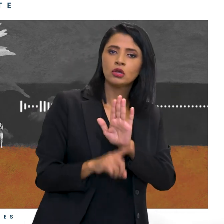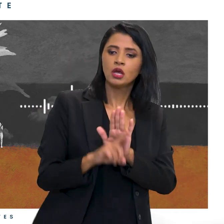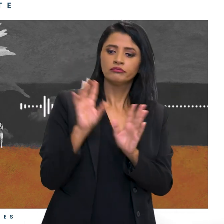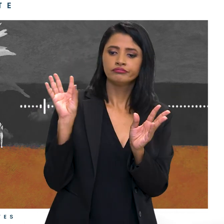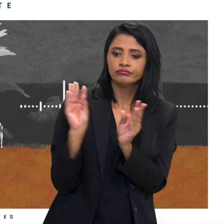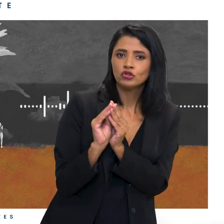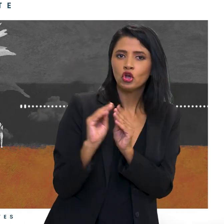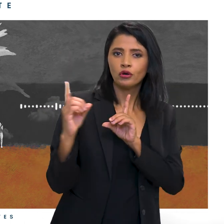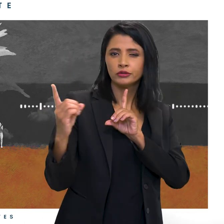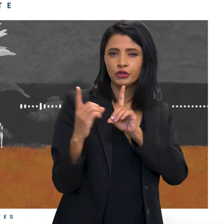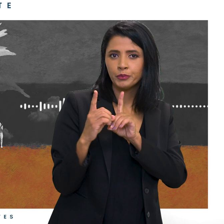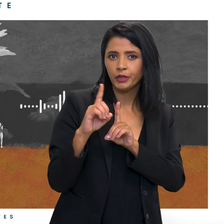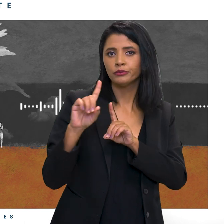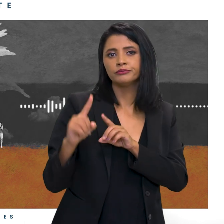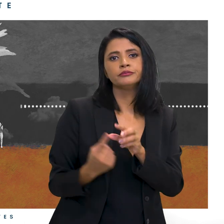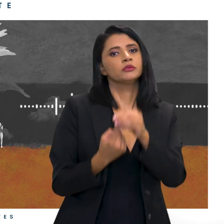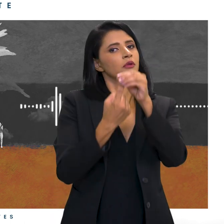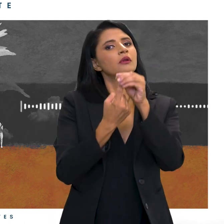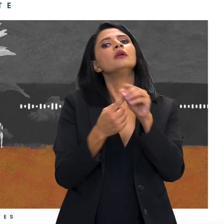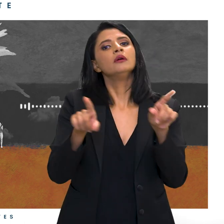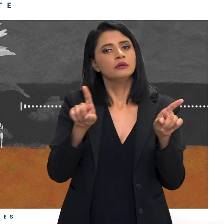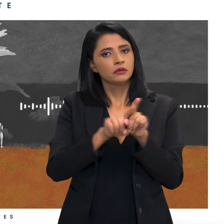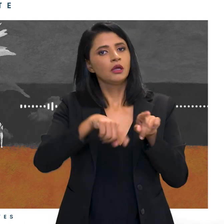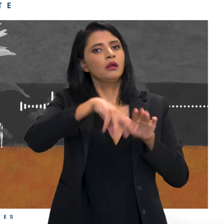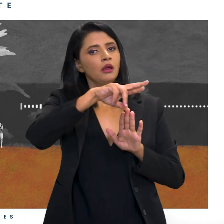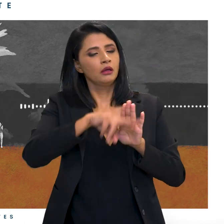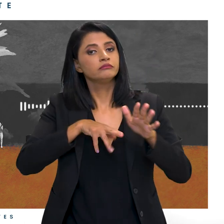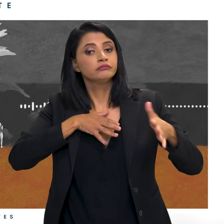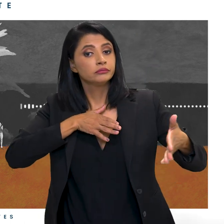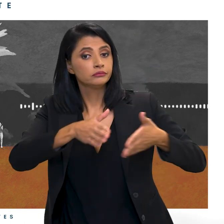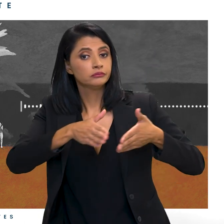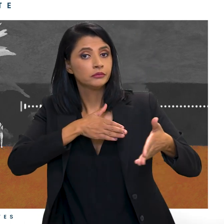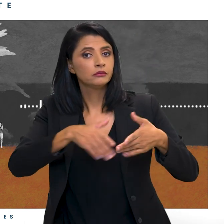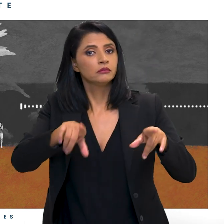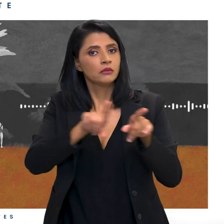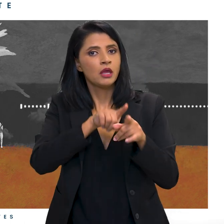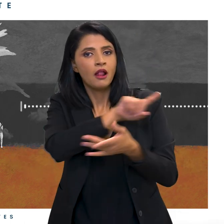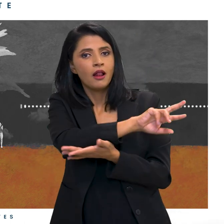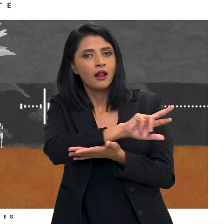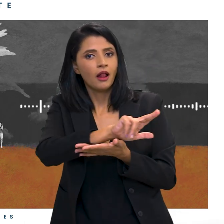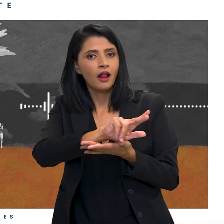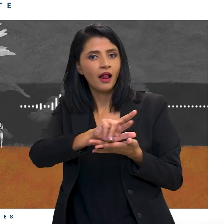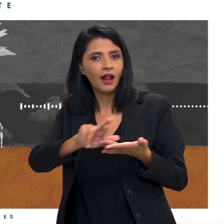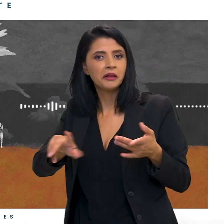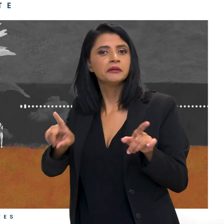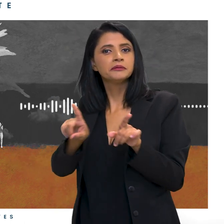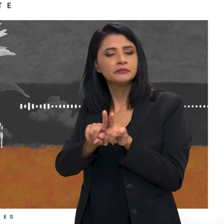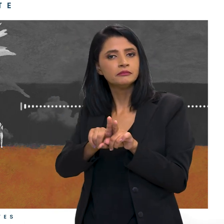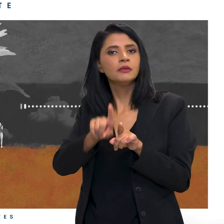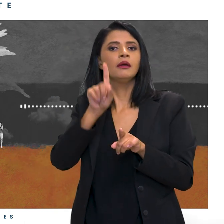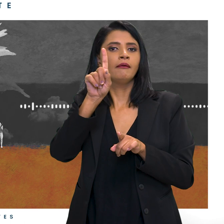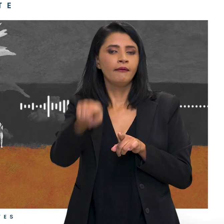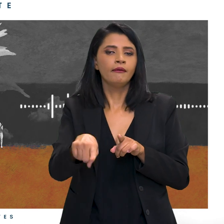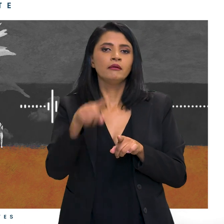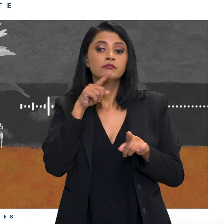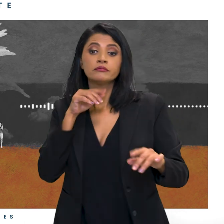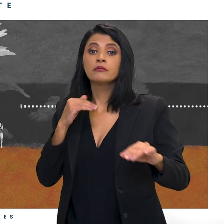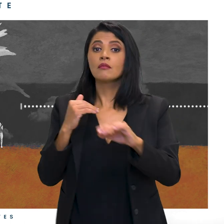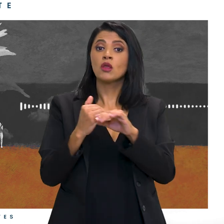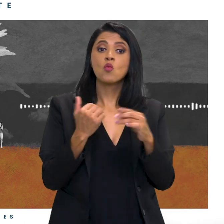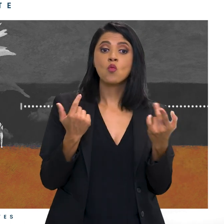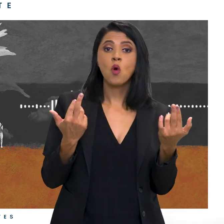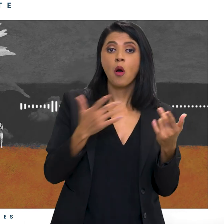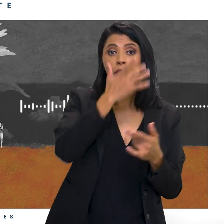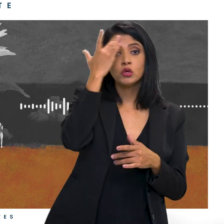direitos que não se resumem só a um atendimento prioritário. Também tem critérios de acessibilidade e mais um monte de coisa. A demanda